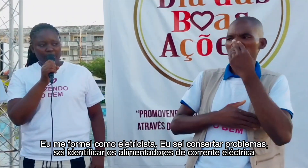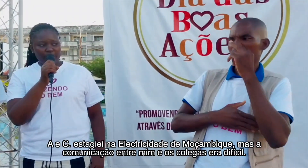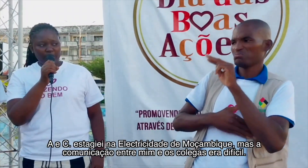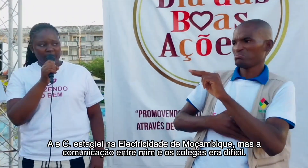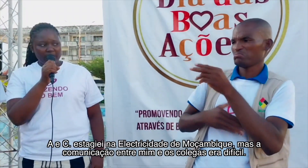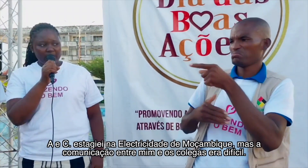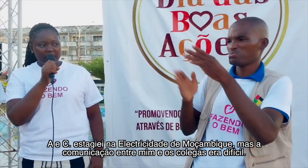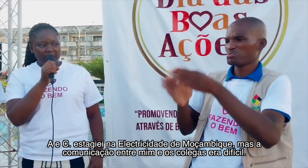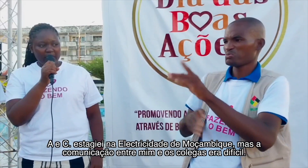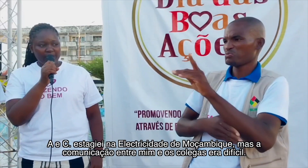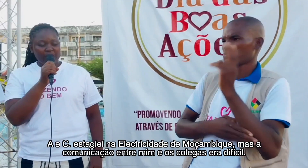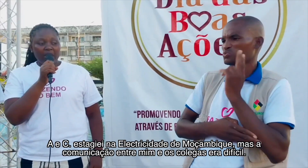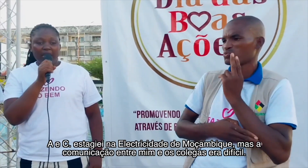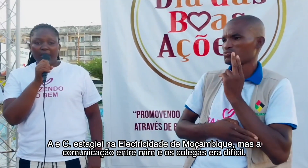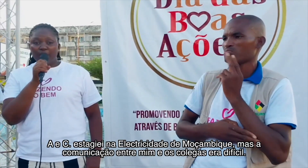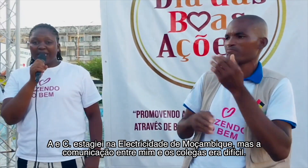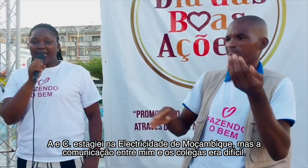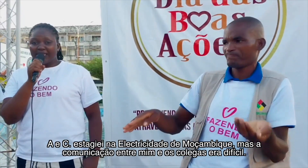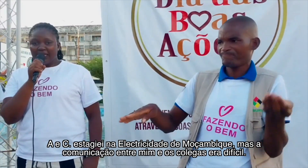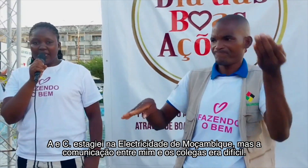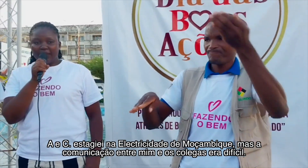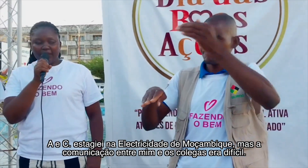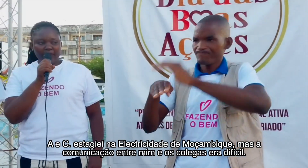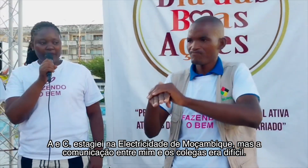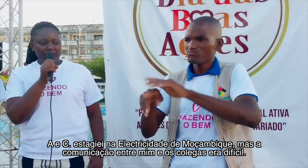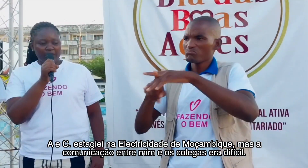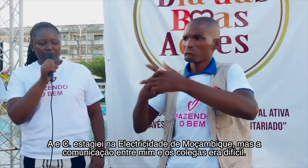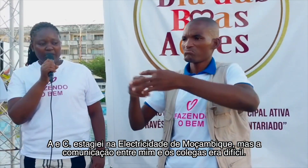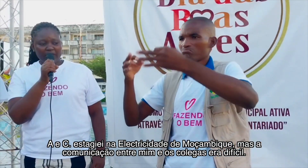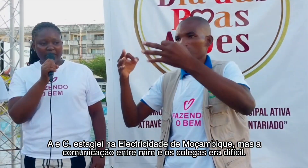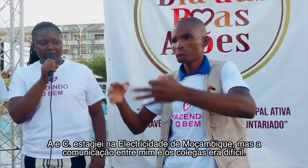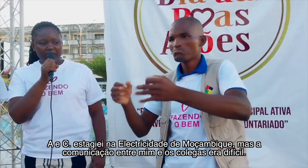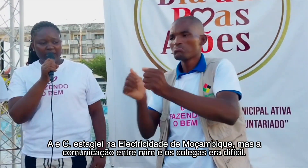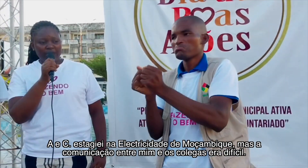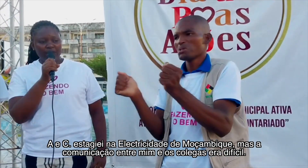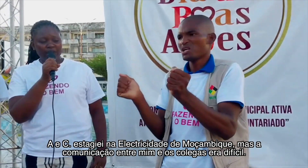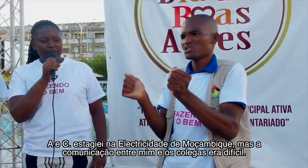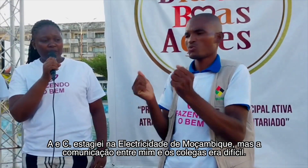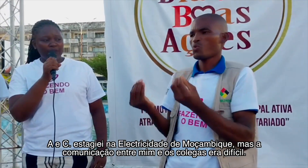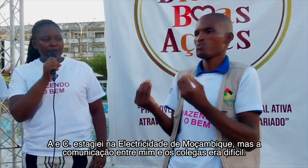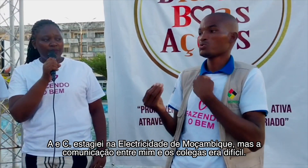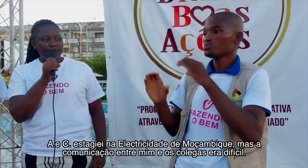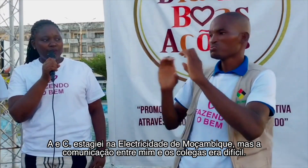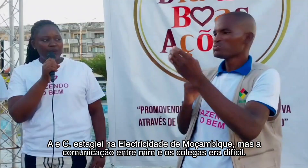e C. Estagiei na eletricidade de Moçambique, mas a comunicação entre mim e alguns colegas era difícil.